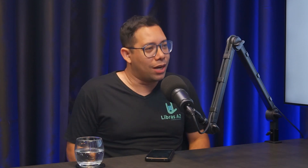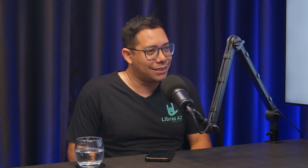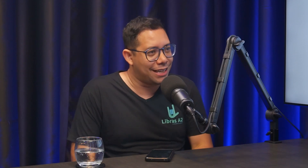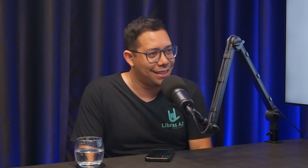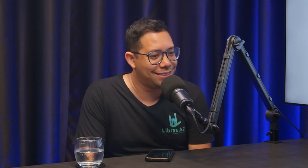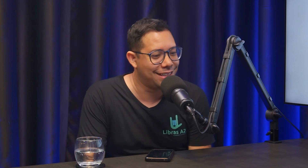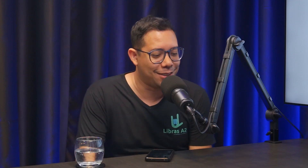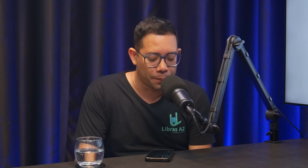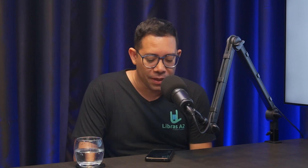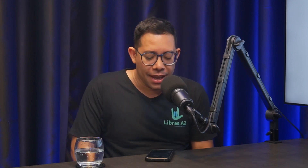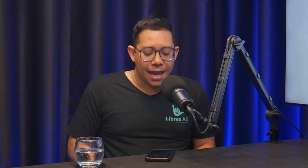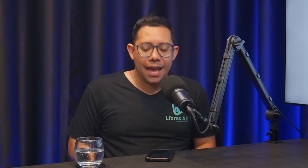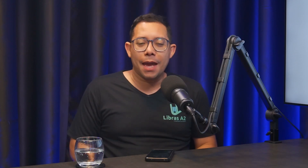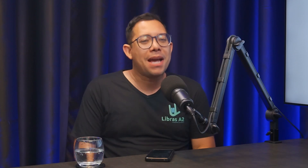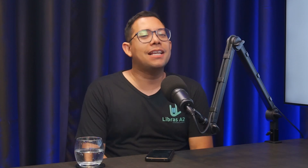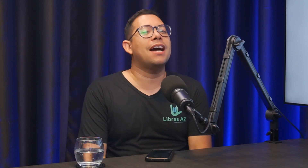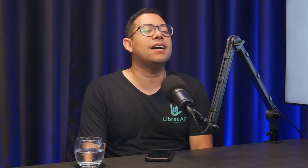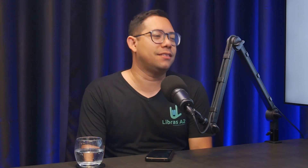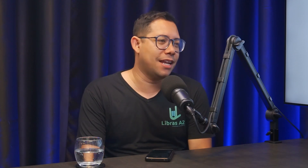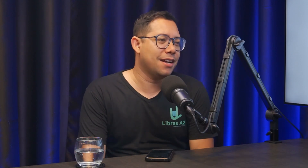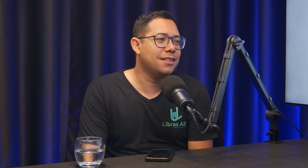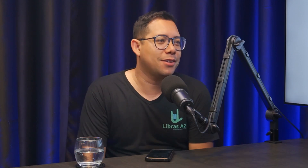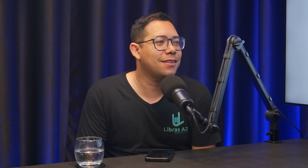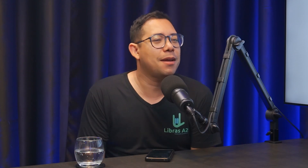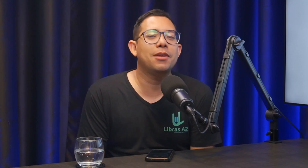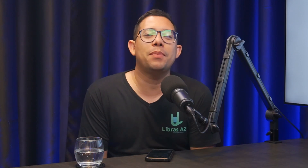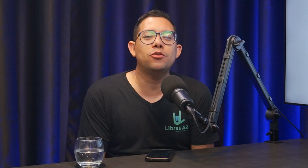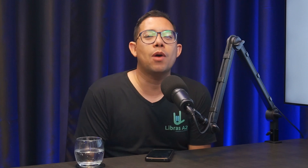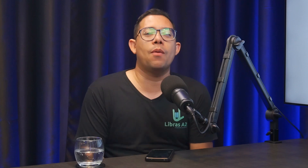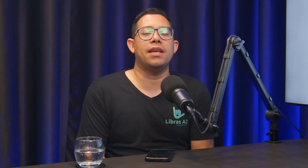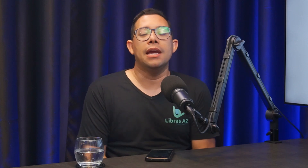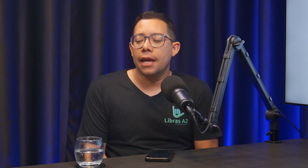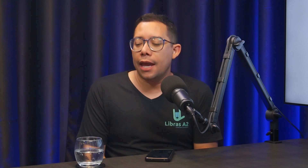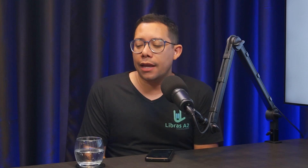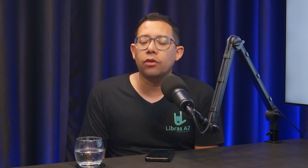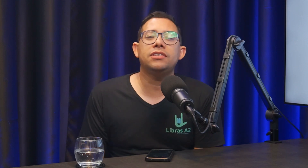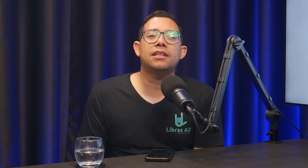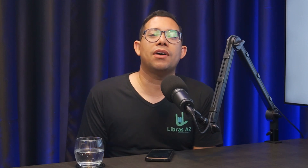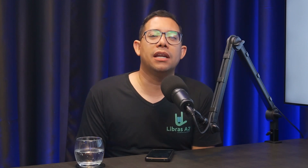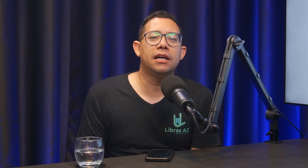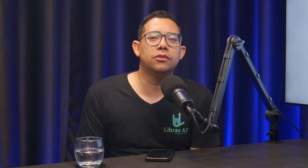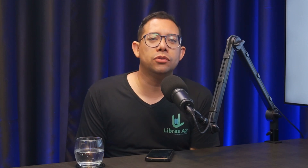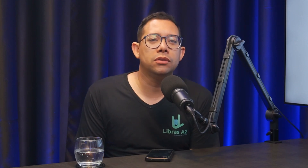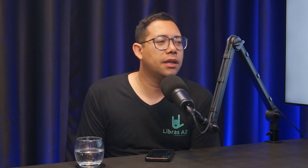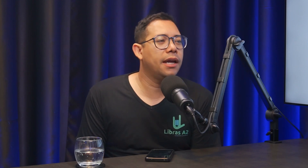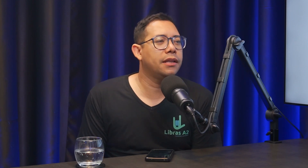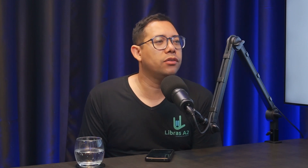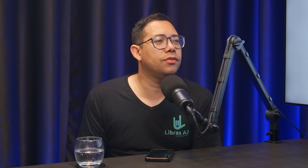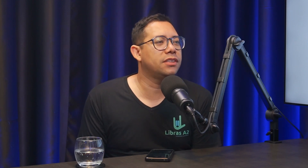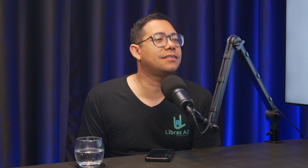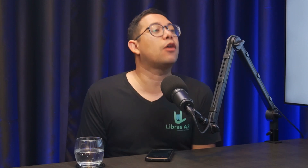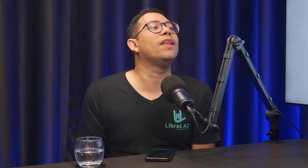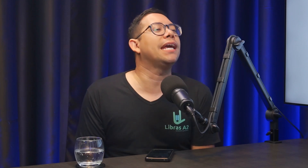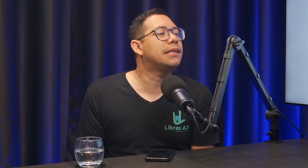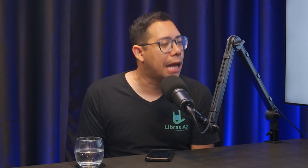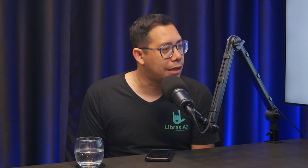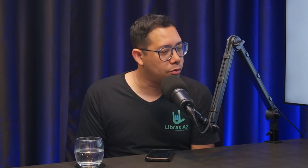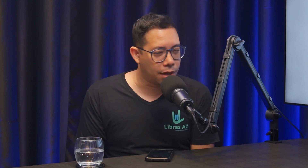aí, certo? Mas antes, né? Antes eu quero saber do pessoal aí. De onde você tá falando? De onde você está conectado, né? Mais